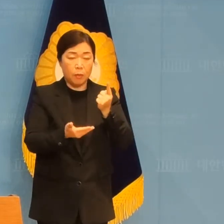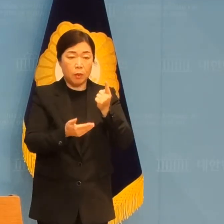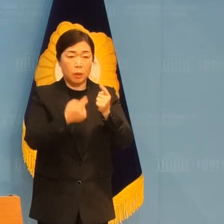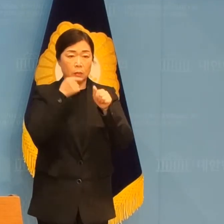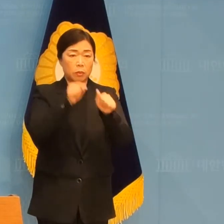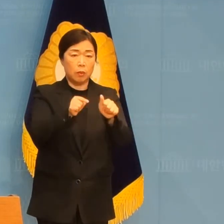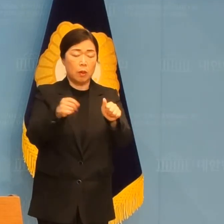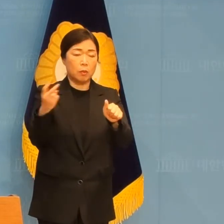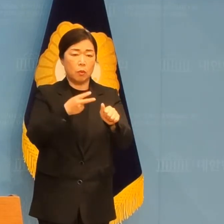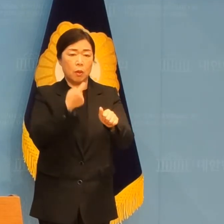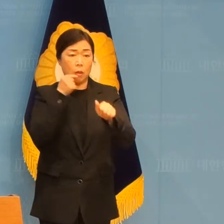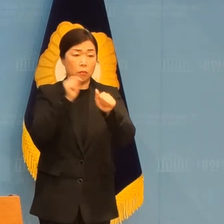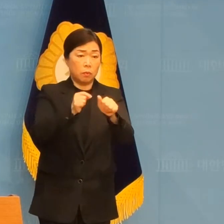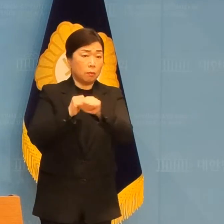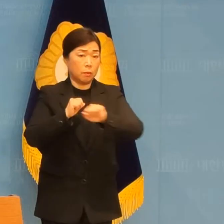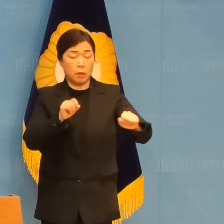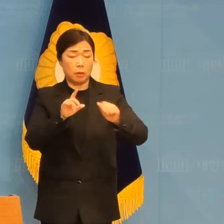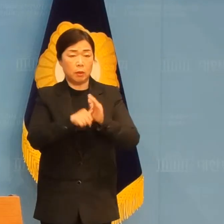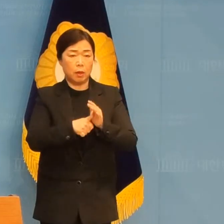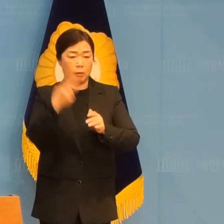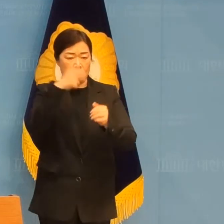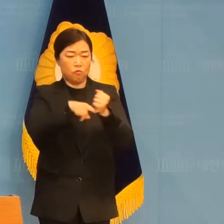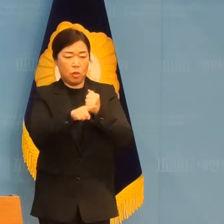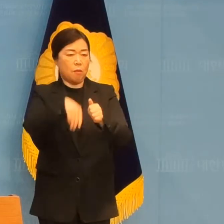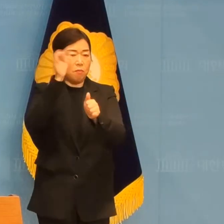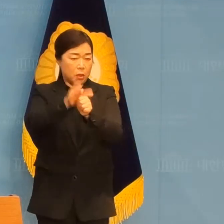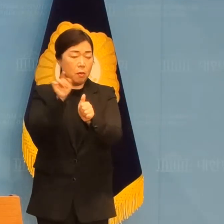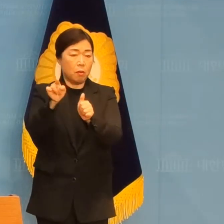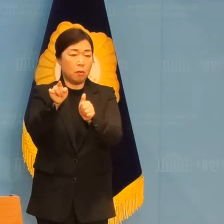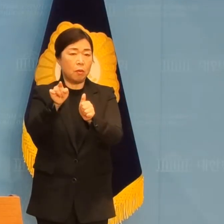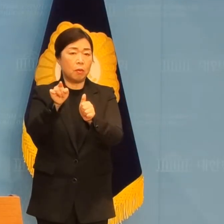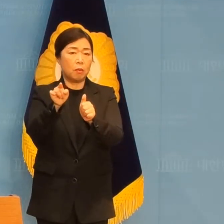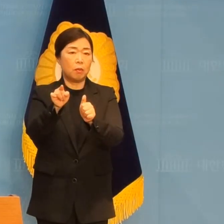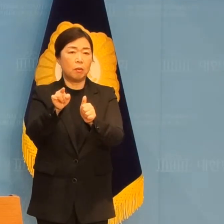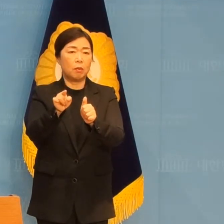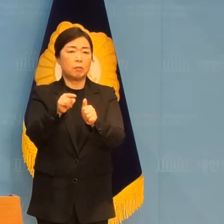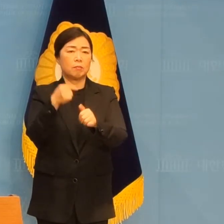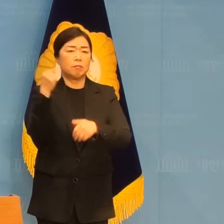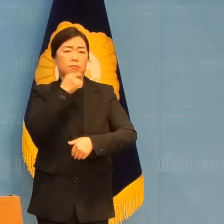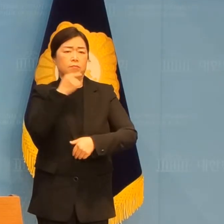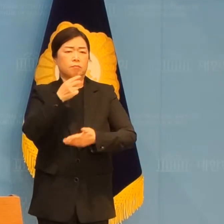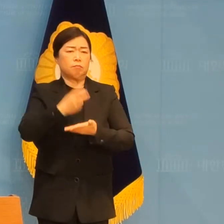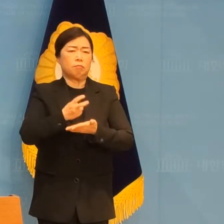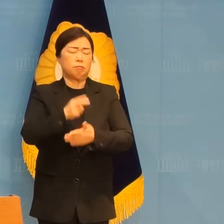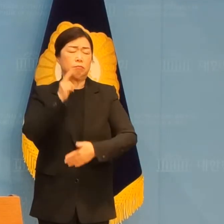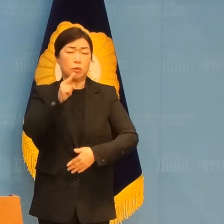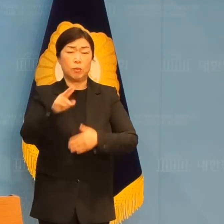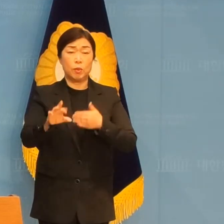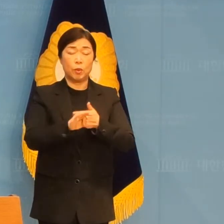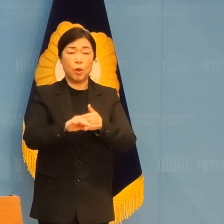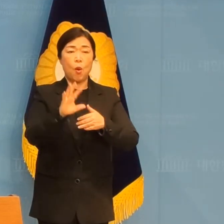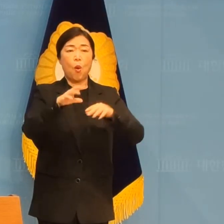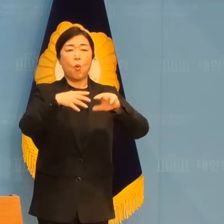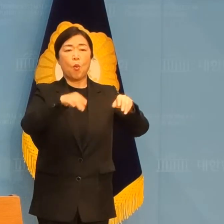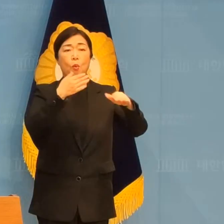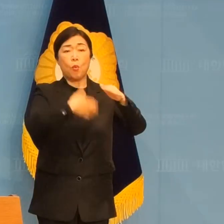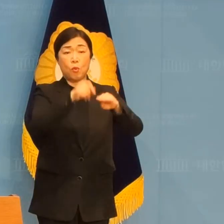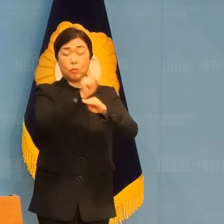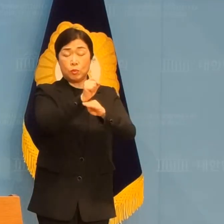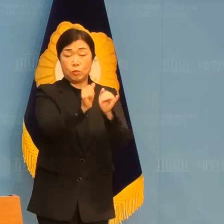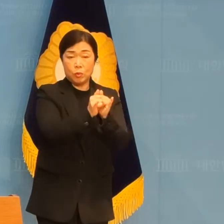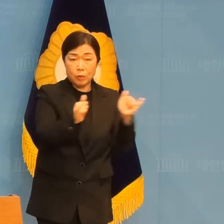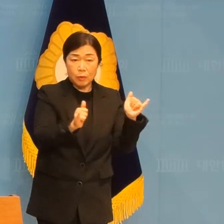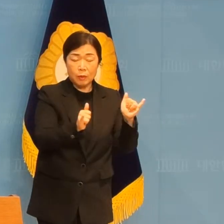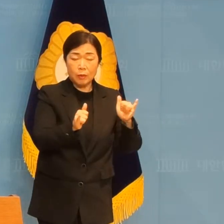의뢰까지 거론되는 방식은 공무원을 헌법이 아니라 권력 눈치로 줄 세우는 공포